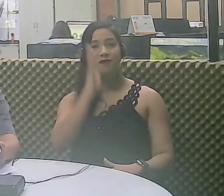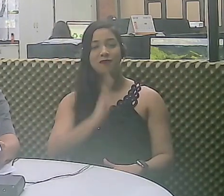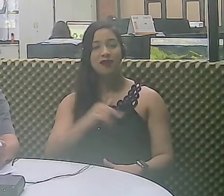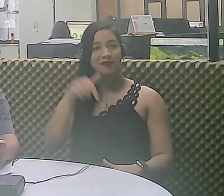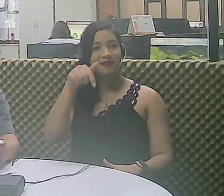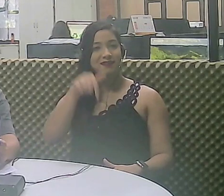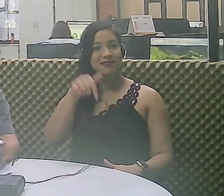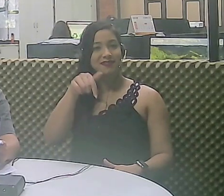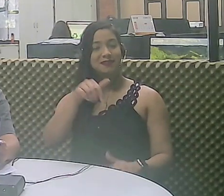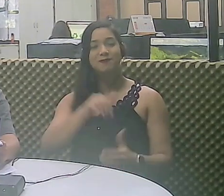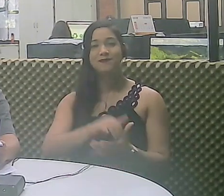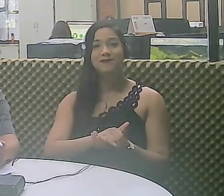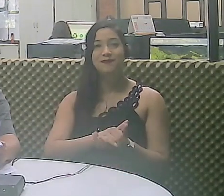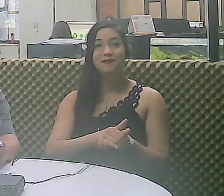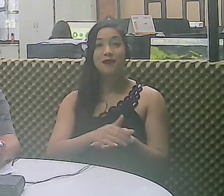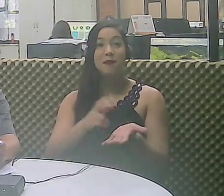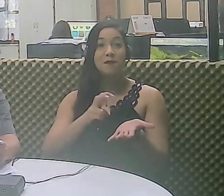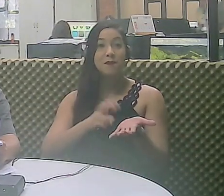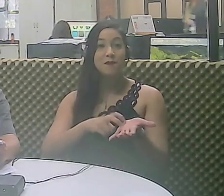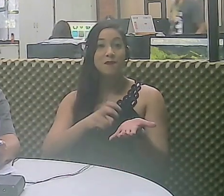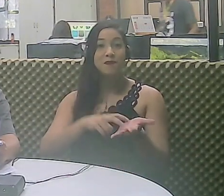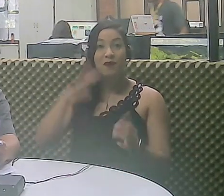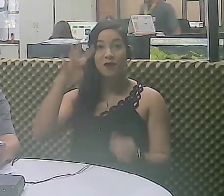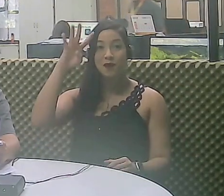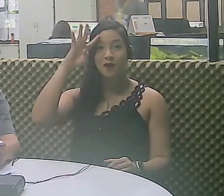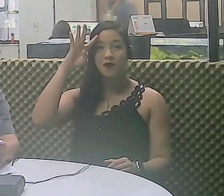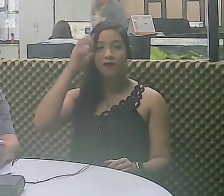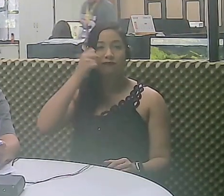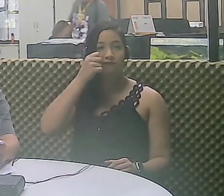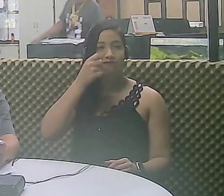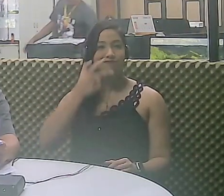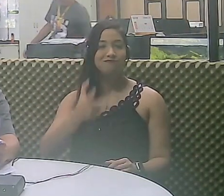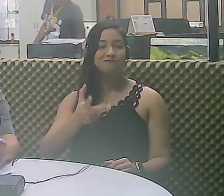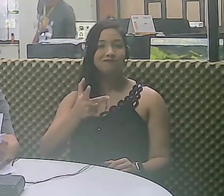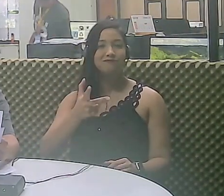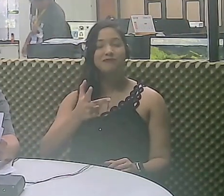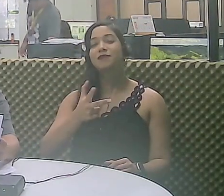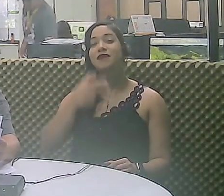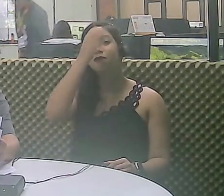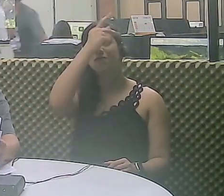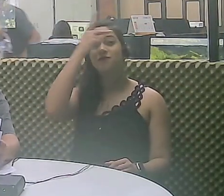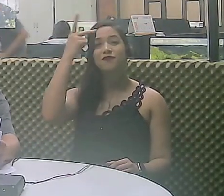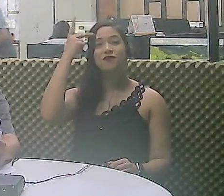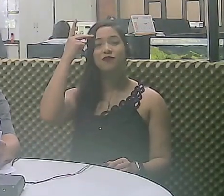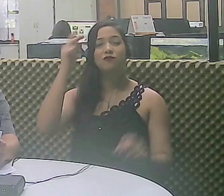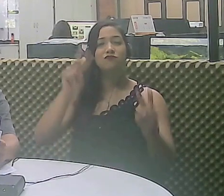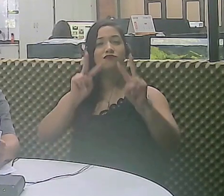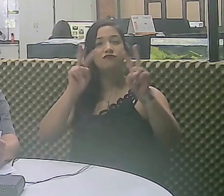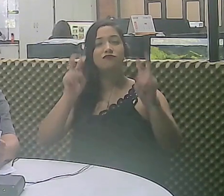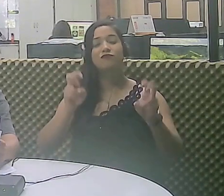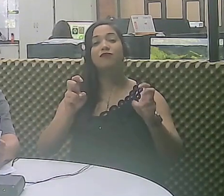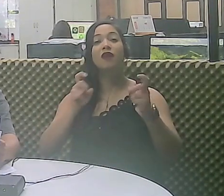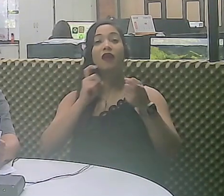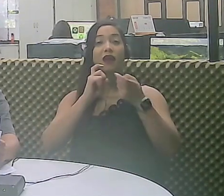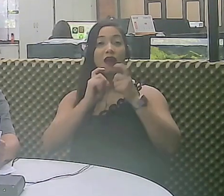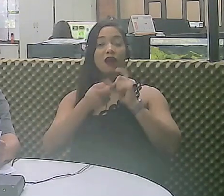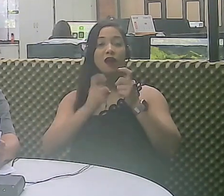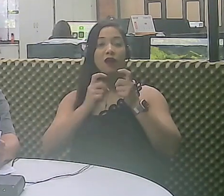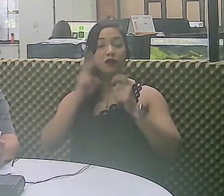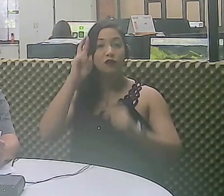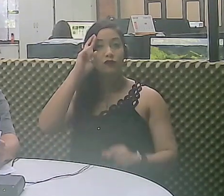cidade. Na manhã desta quarta-feira, a expertise do município no tema foi um dos destaques da reunião de diretoria da